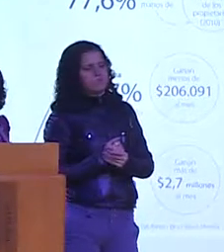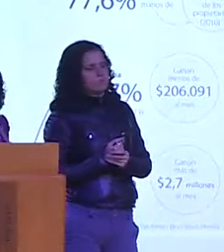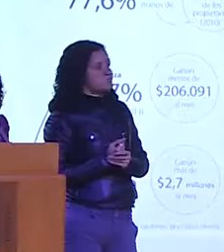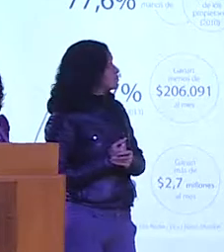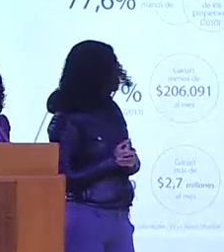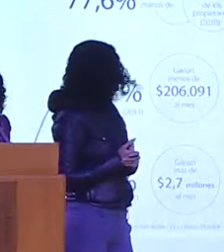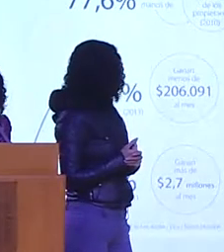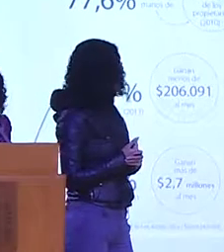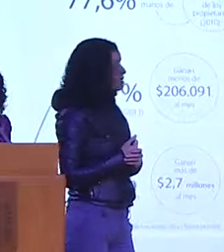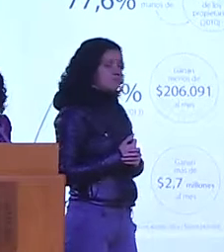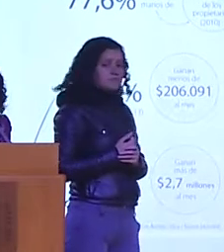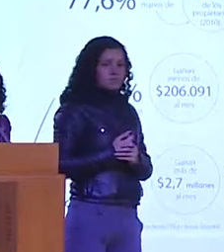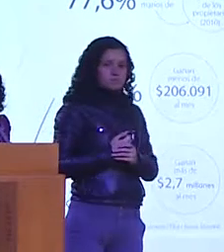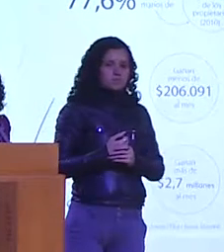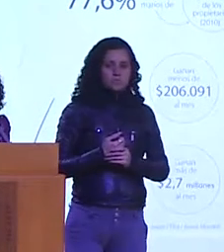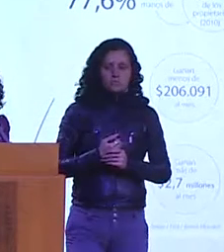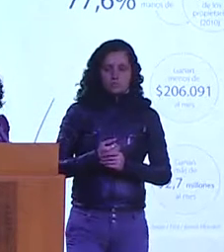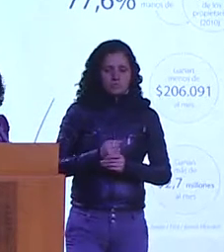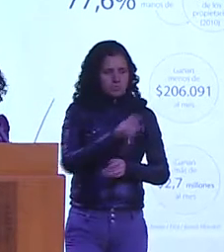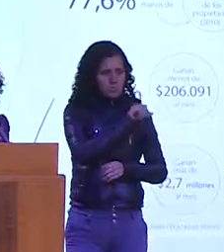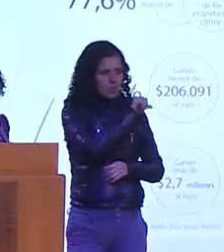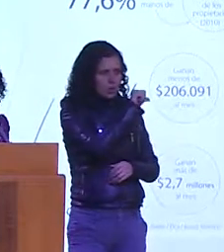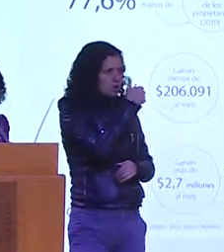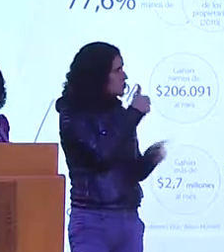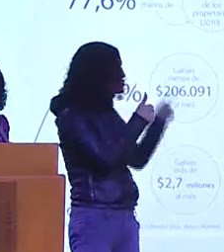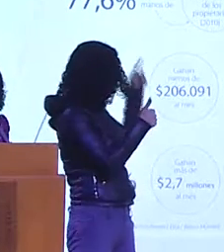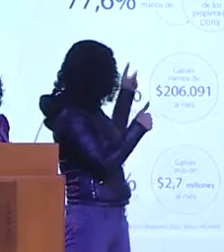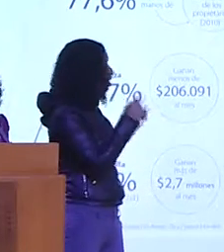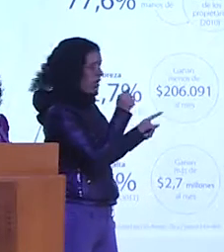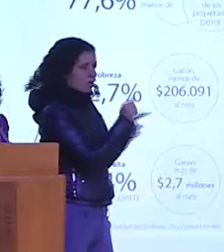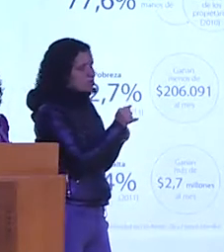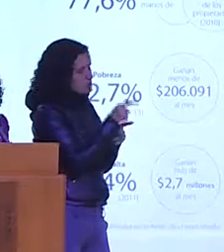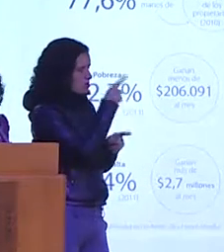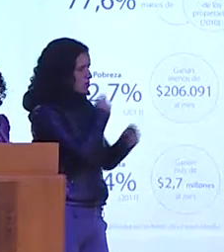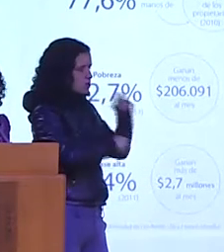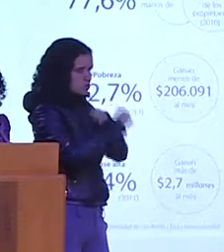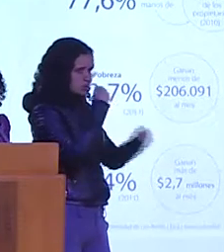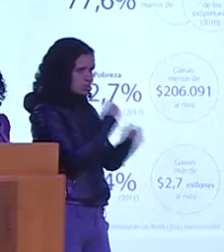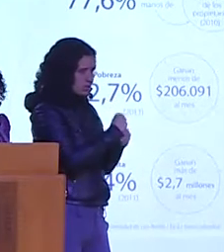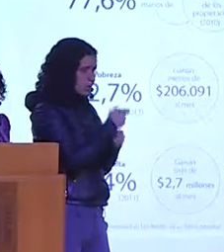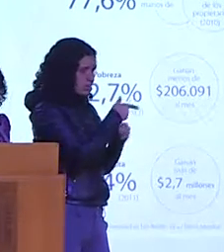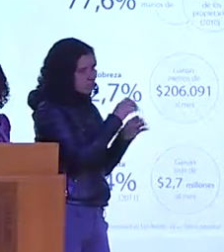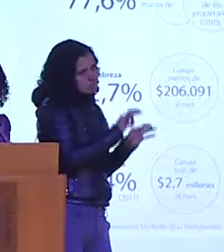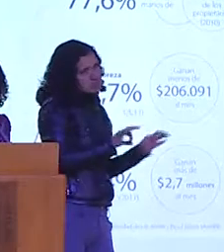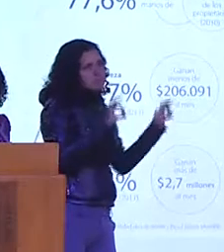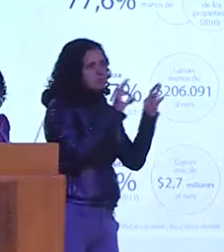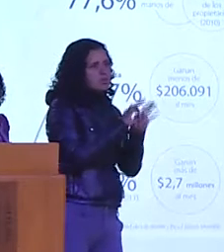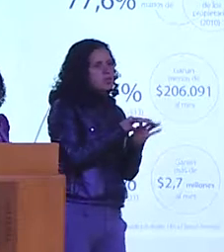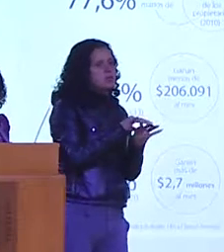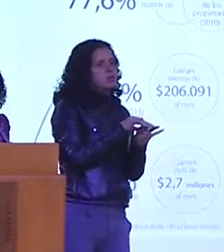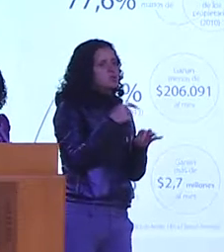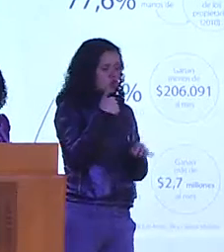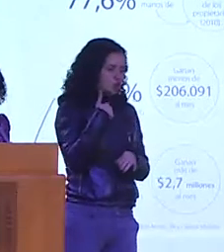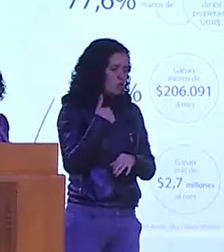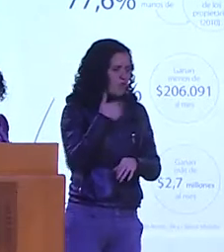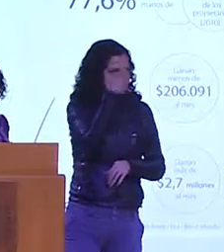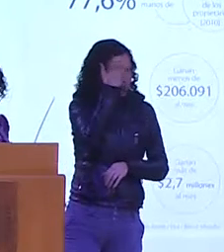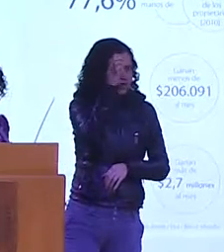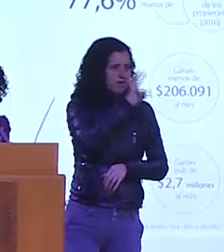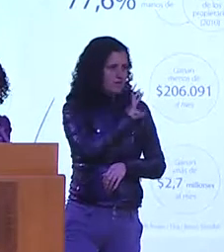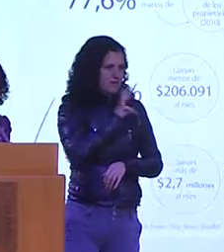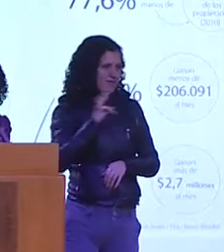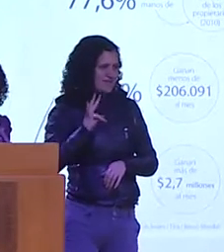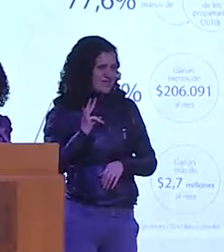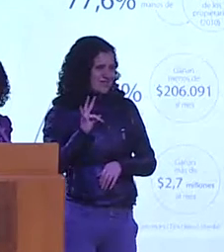No menos importante es este otro del año pasado. Soy terapeuta ocupacional y entonces me interesa